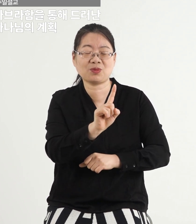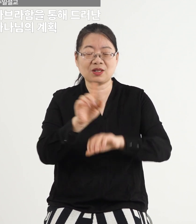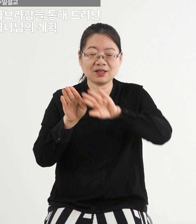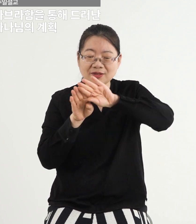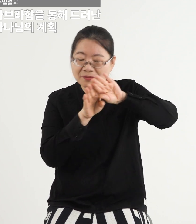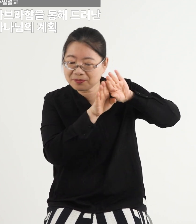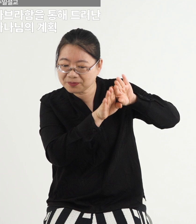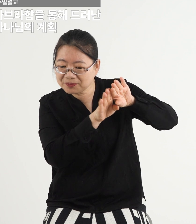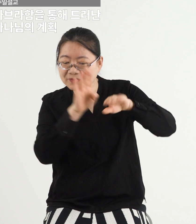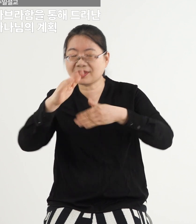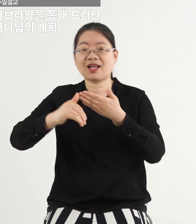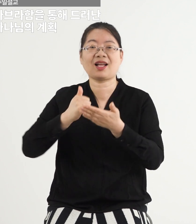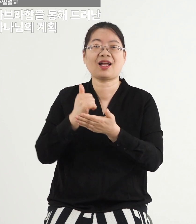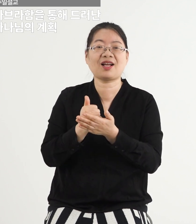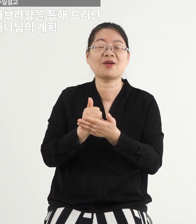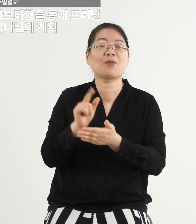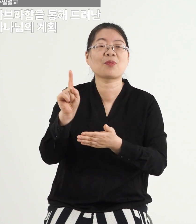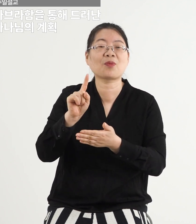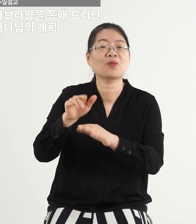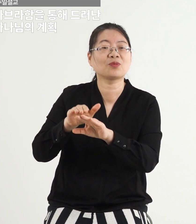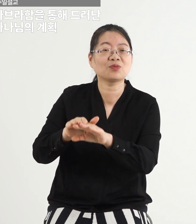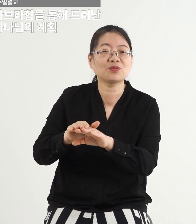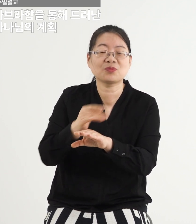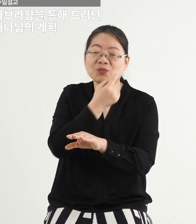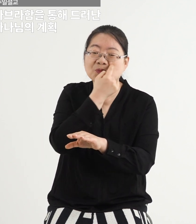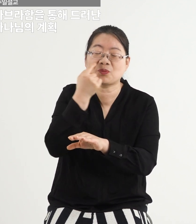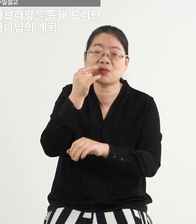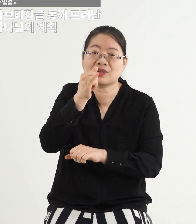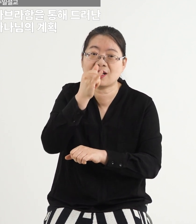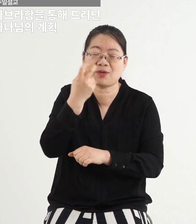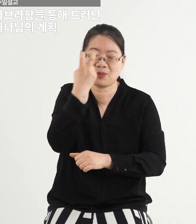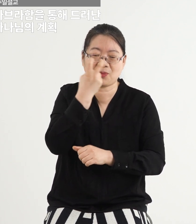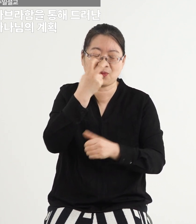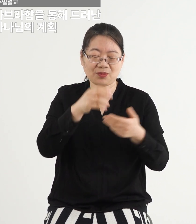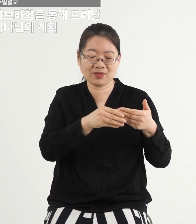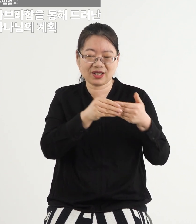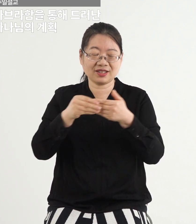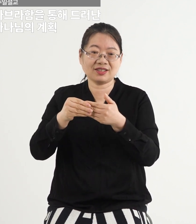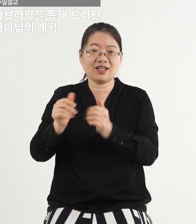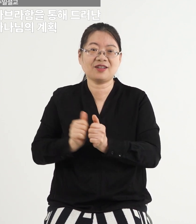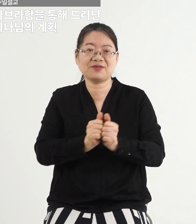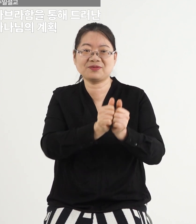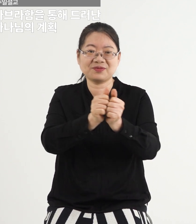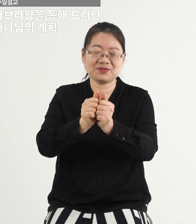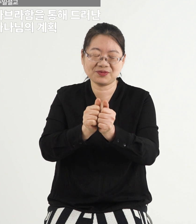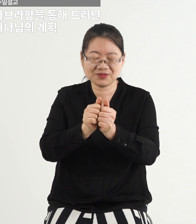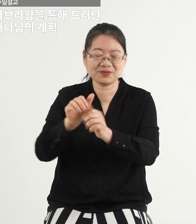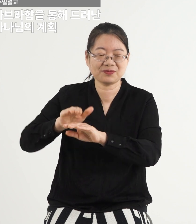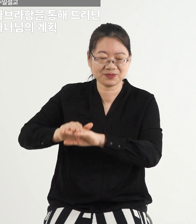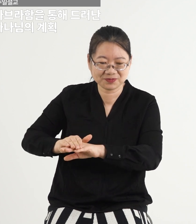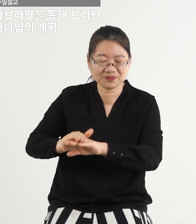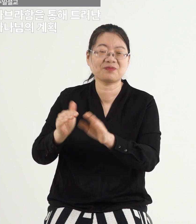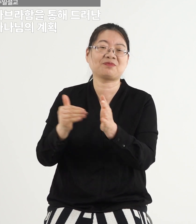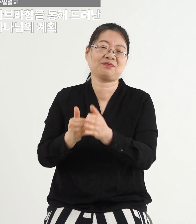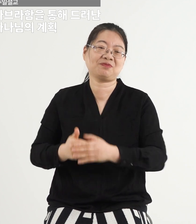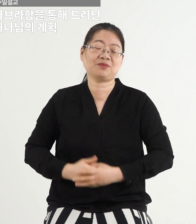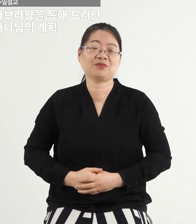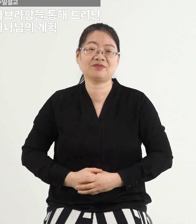이면에는 하나님의 뭘 담보한 겁니까? 보호와 인도와 동행을 담보한 겁니다.